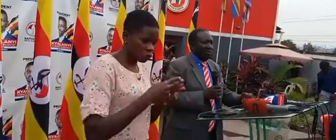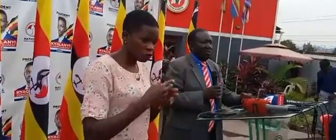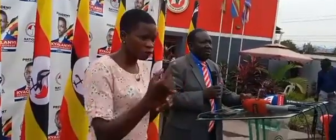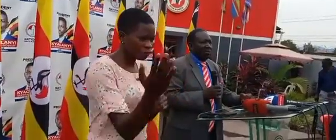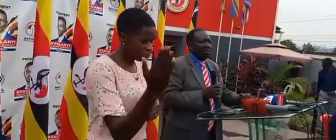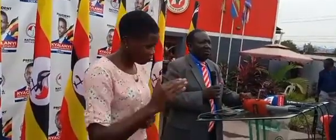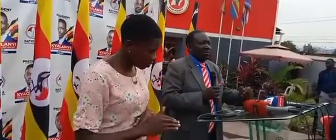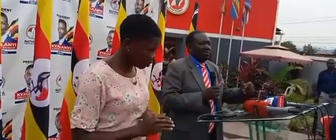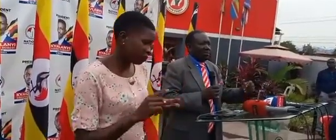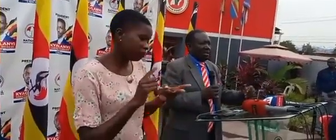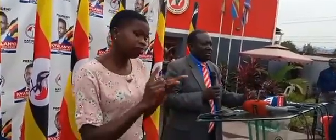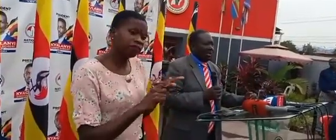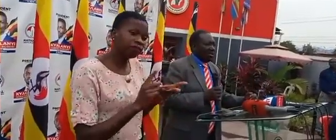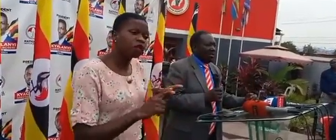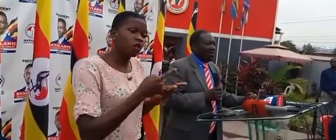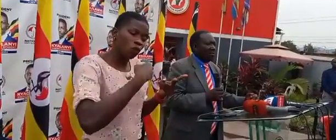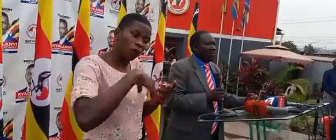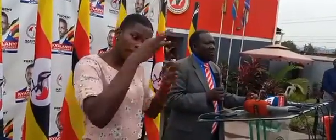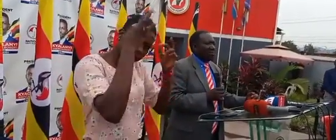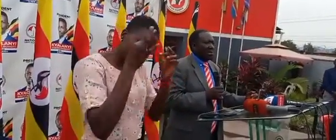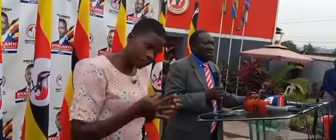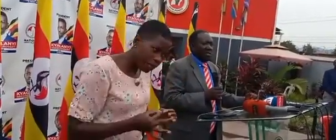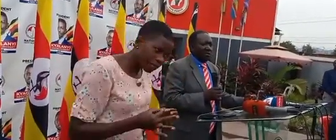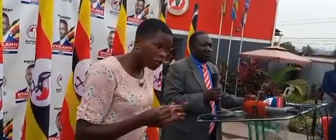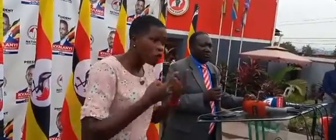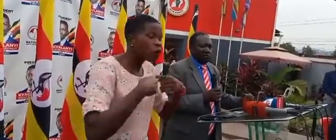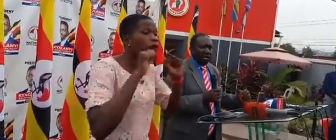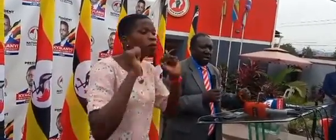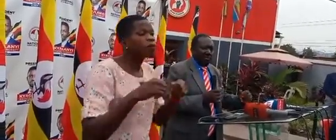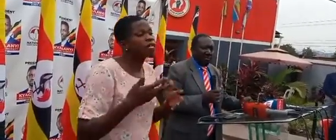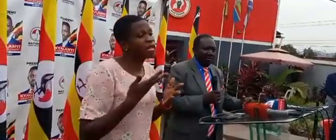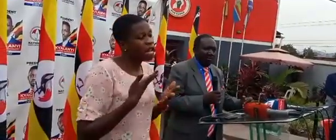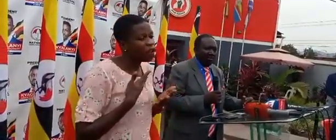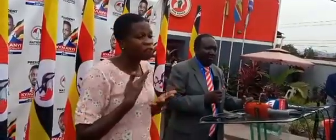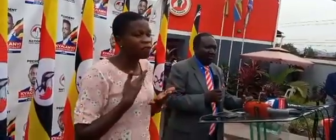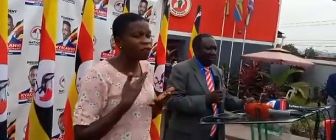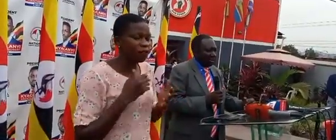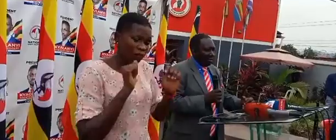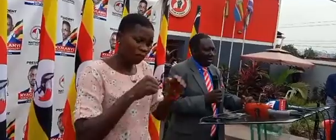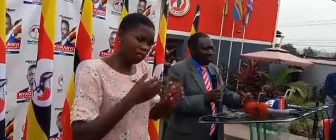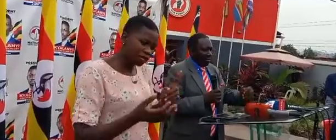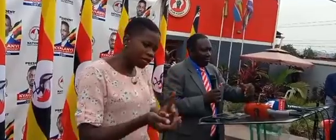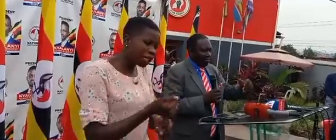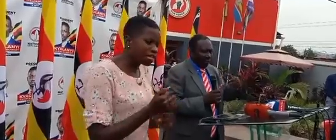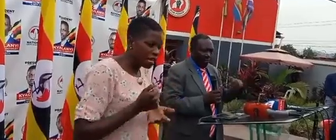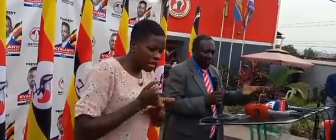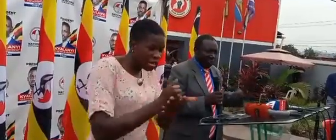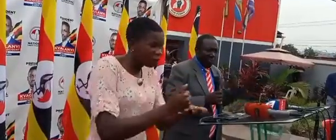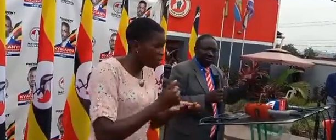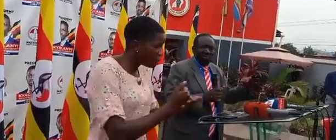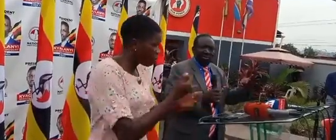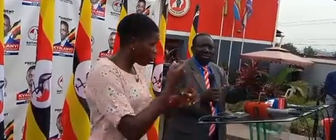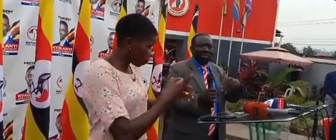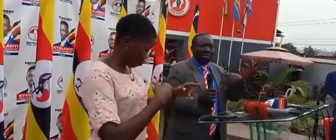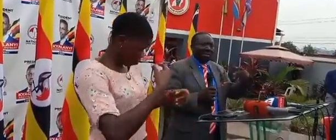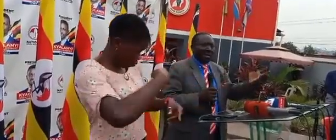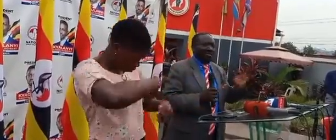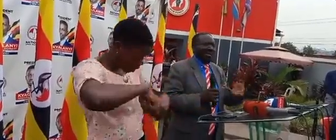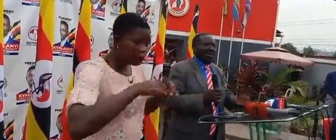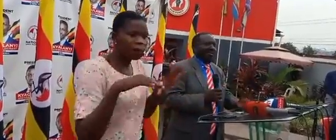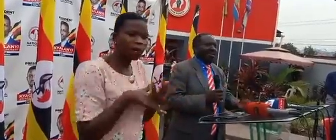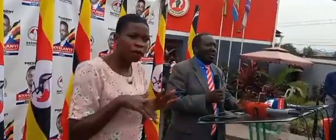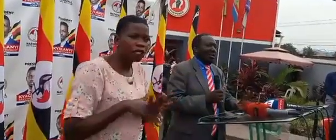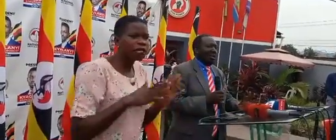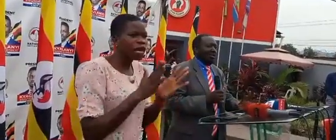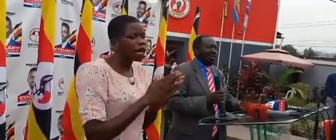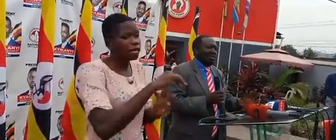ekyokubiri tusazeewo tubeere ndi tufuna obuyambi nga buva muffe